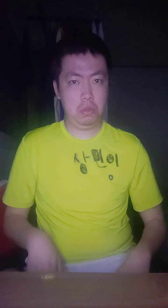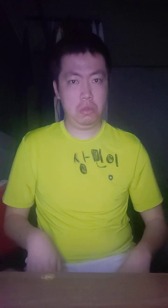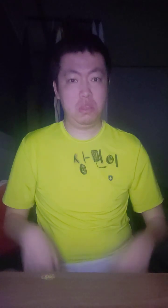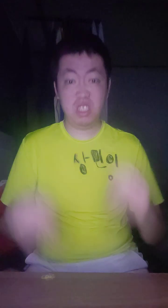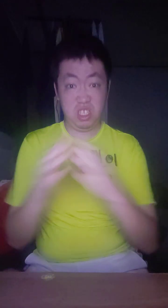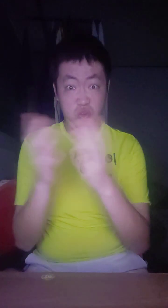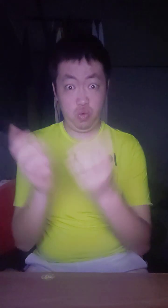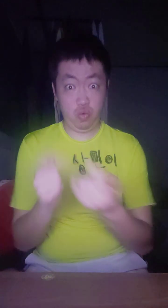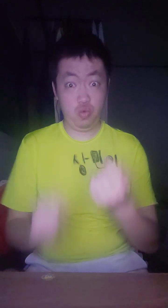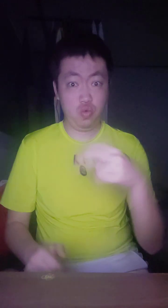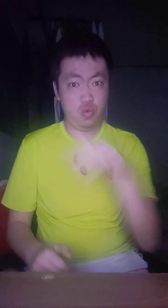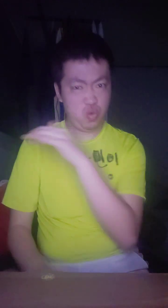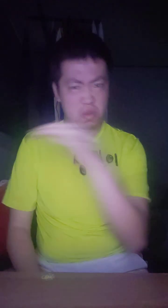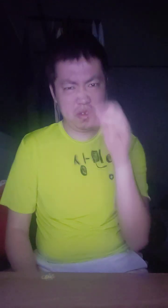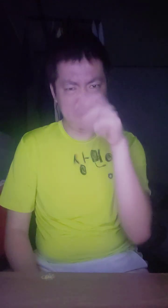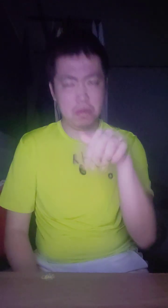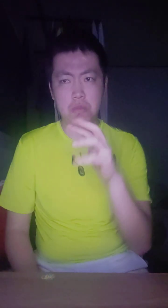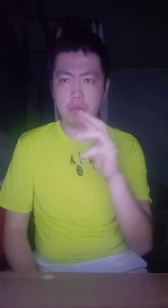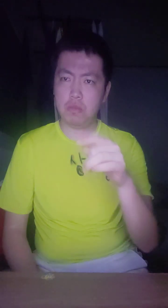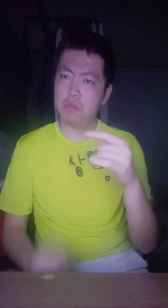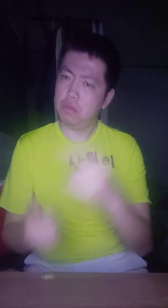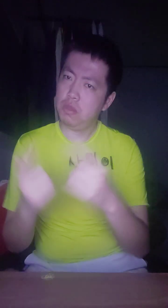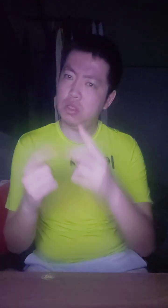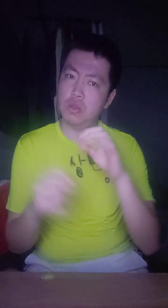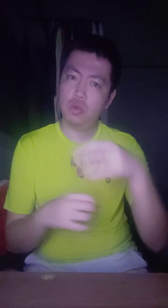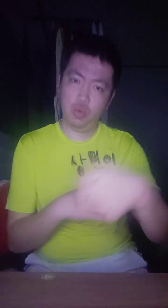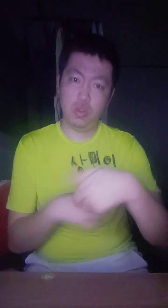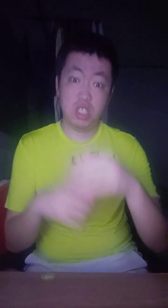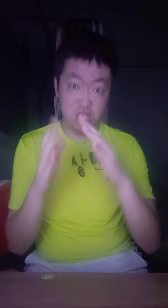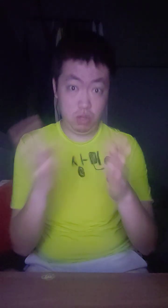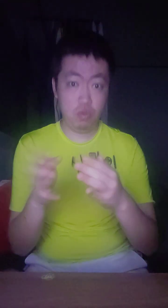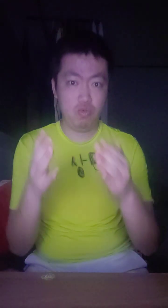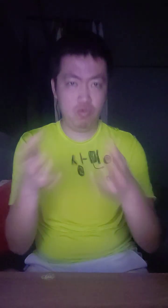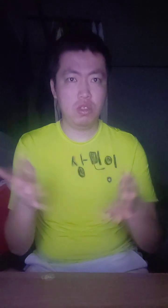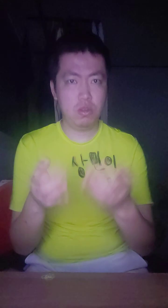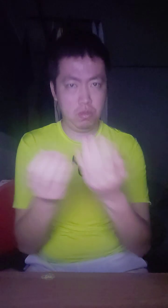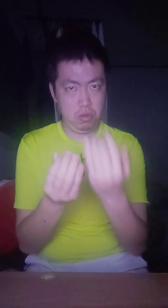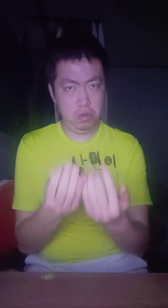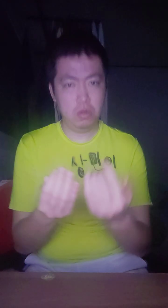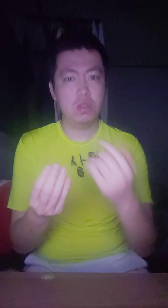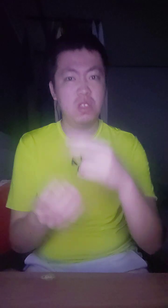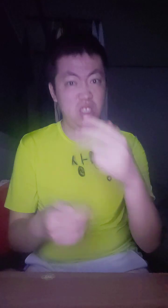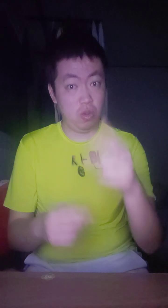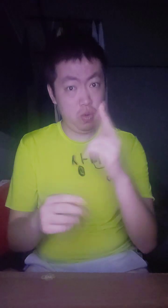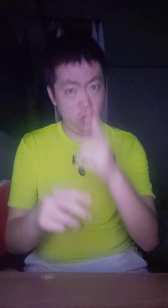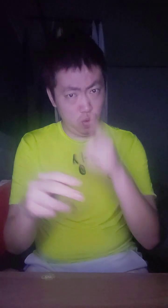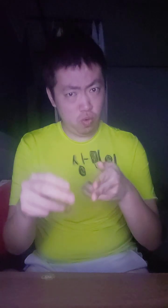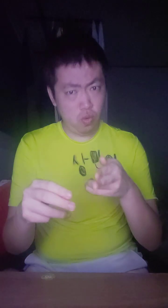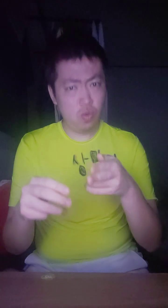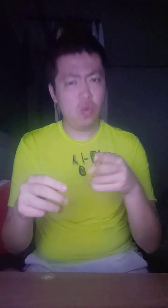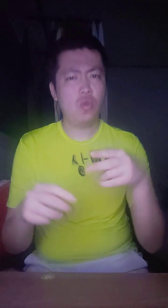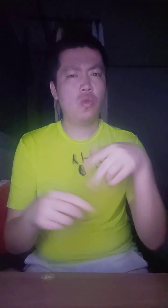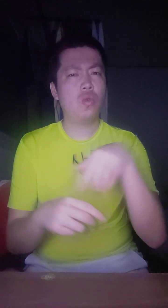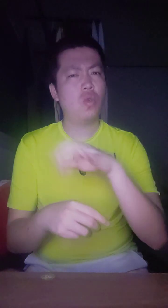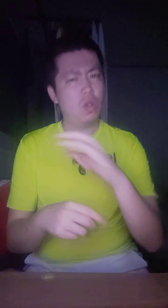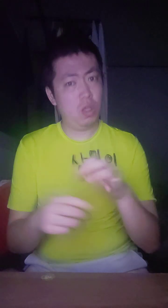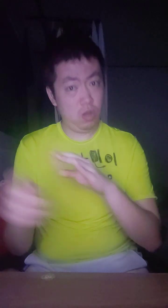한 온라인 여성 모임이 대전 도시철도 시청역 출구에 추모 공간을 마련했다가 자진 철거한 뒤에도 헌화와 추모글